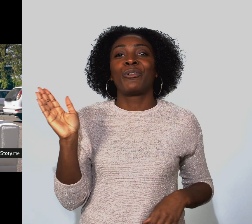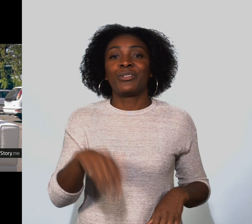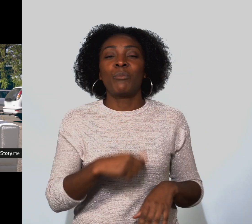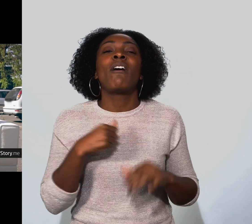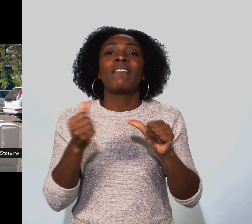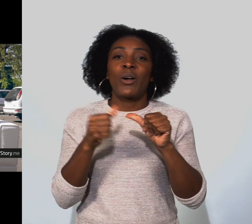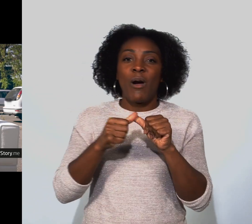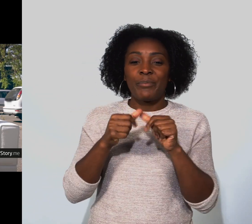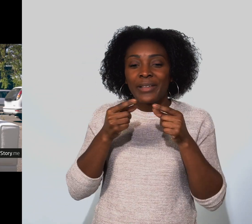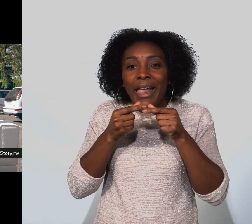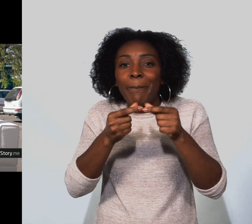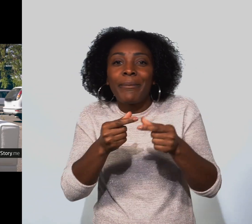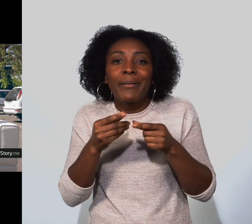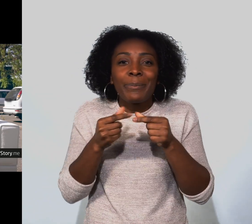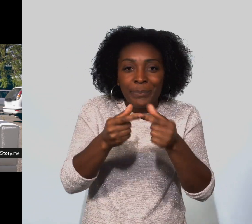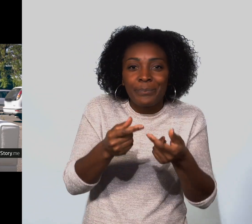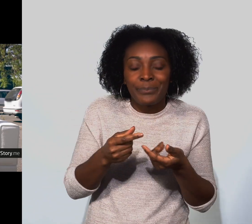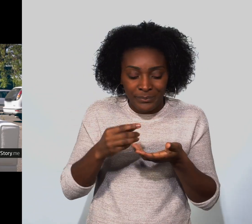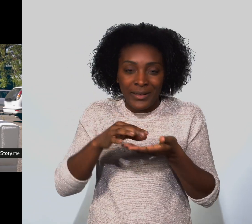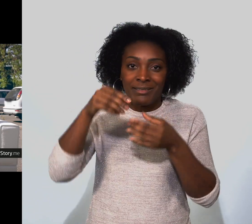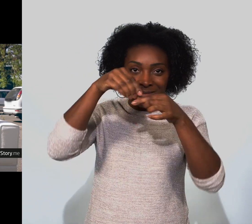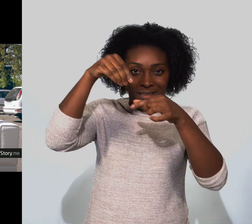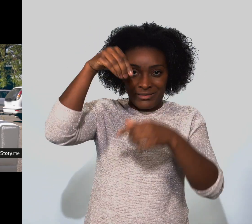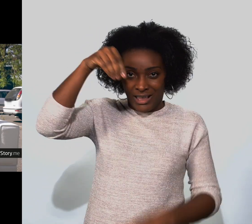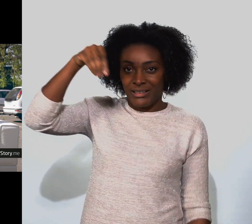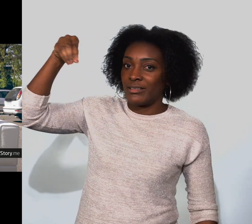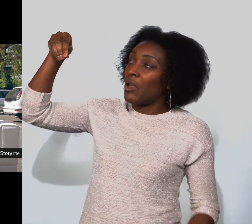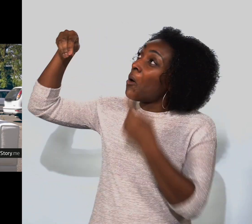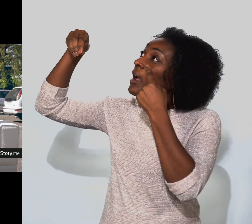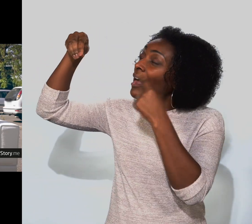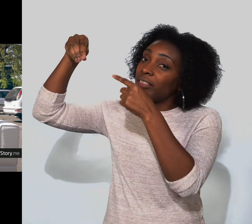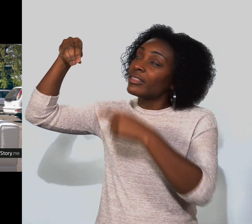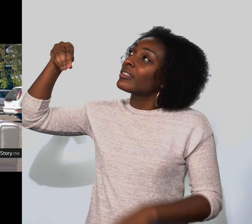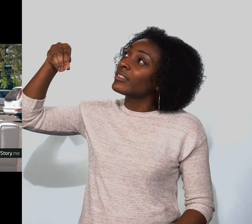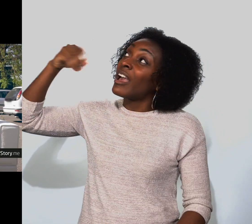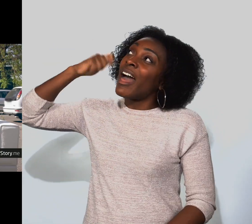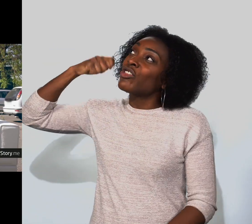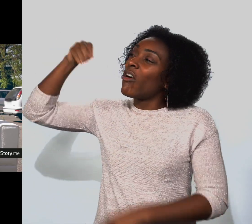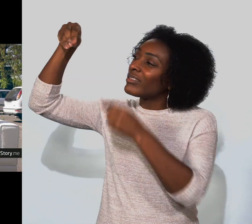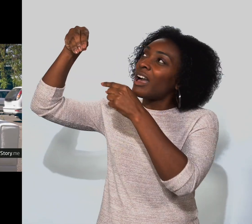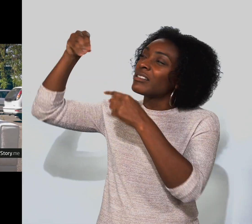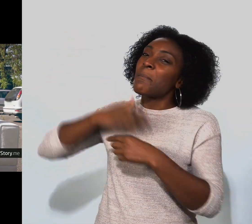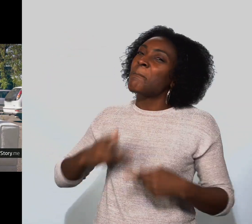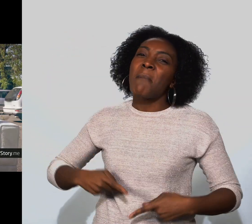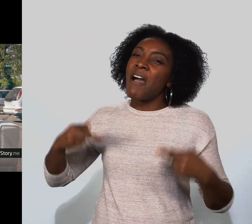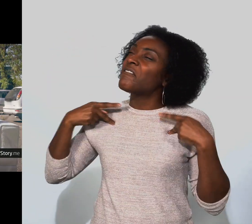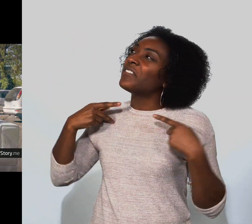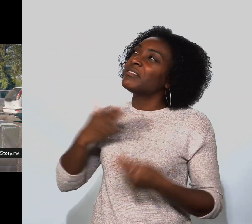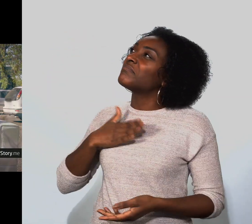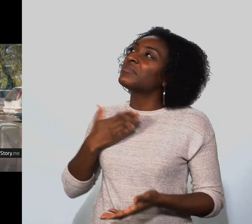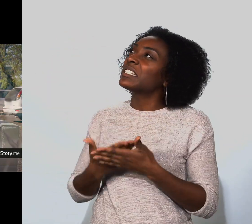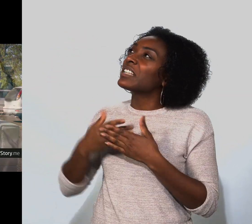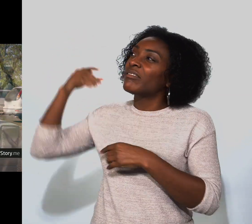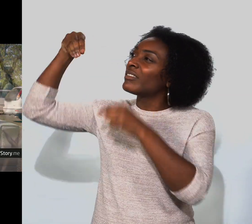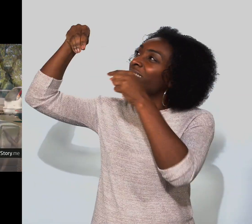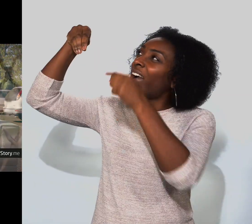mon sachet d'herbe. Et là je lui ai dit, écoute, si tu me délivres de ça, moi la drogue c'est toute ma vie.